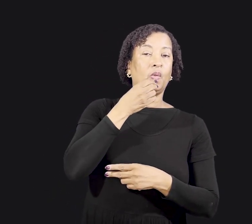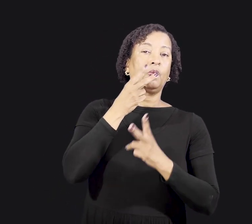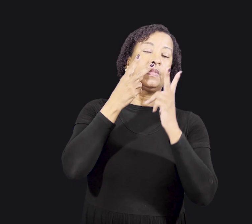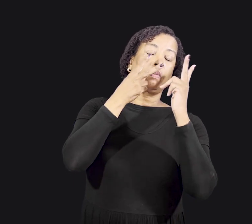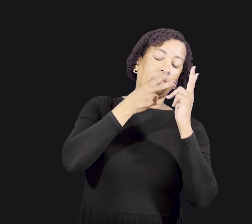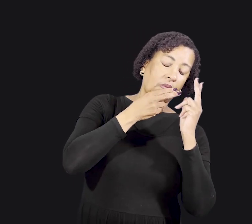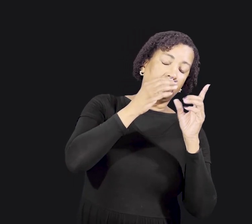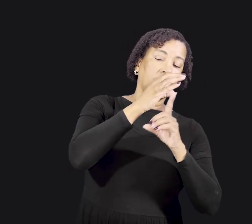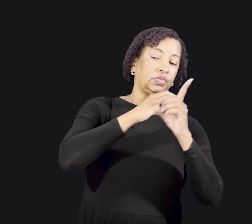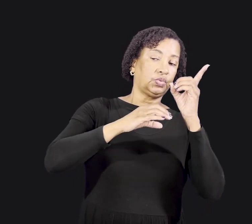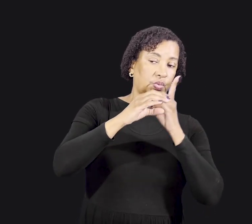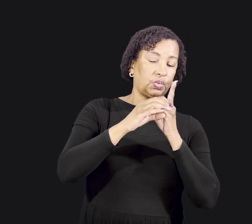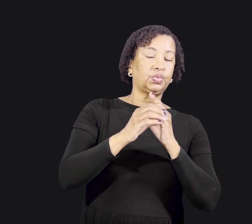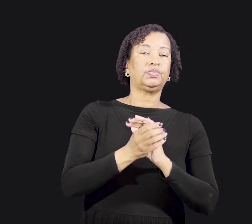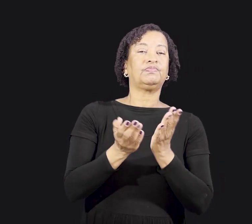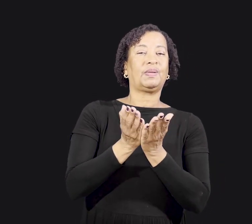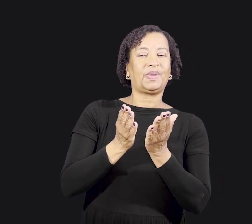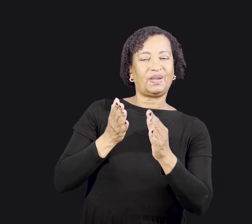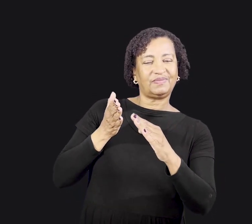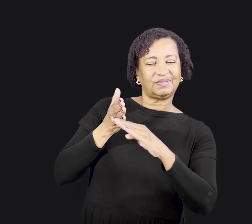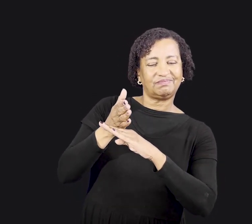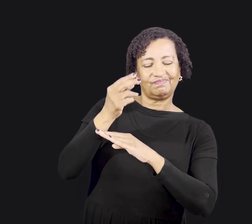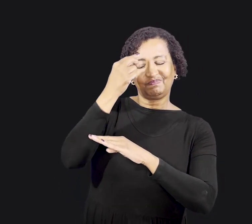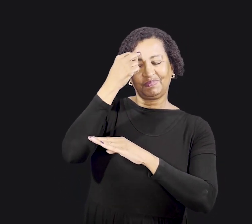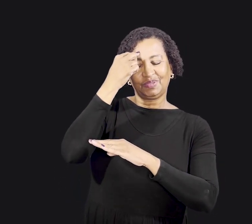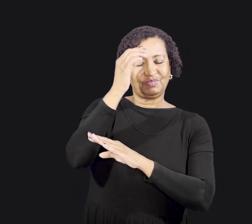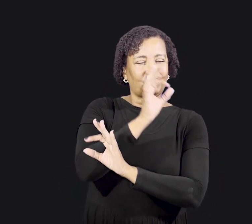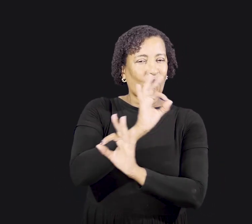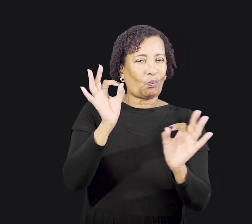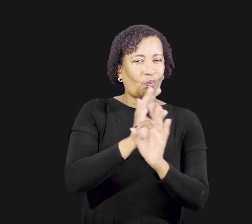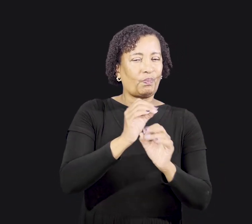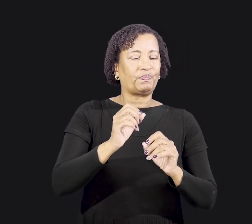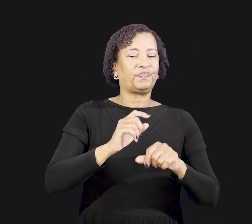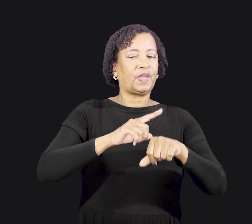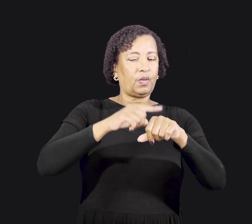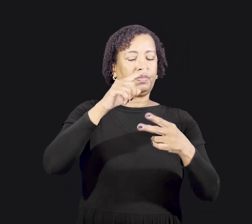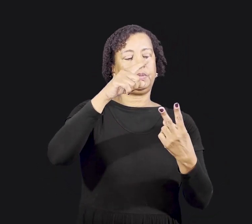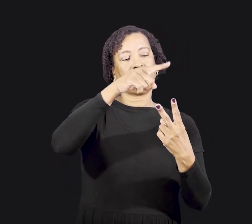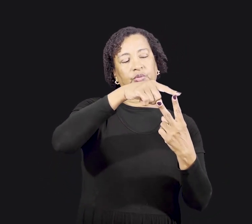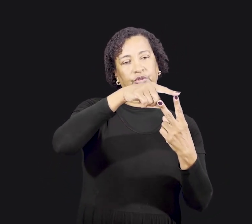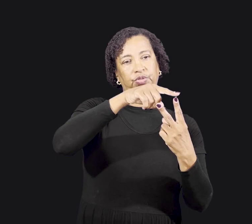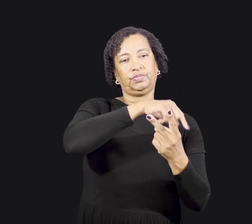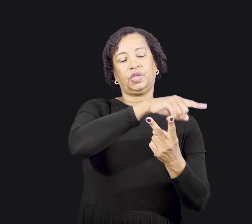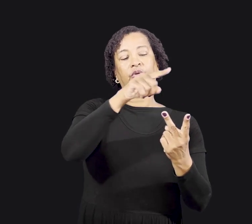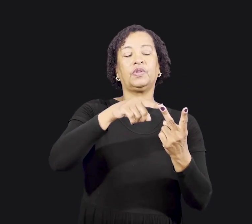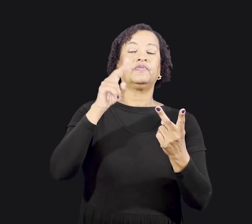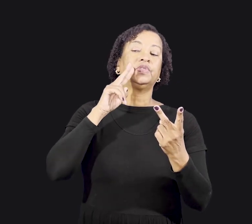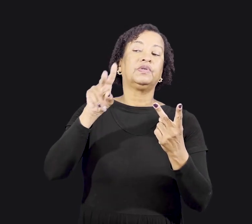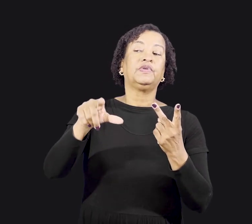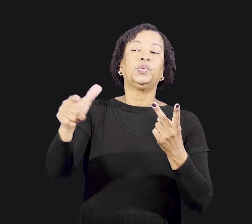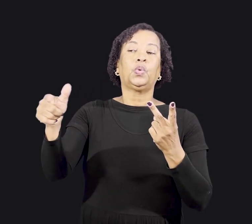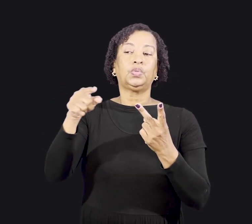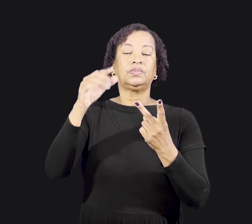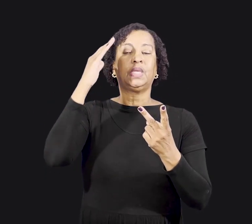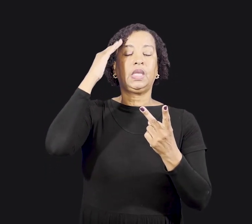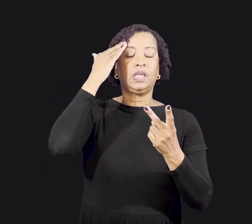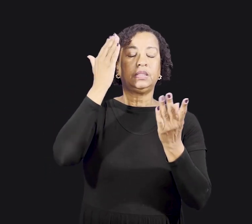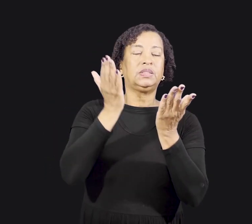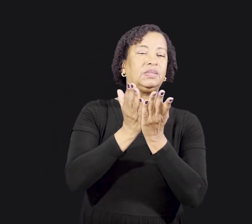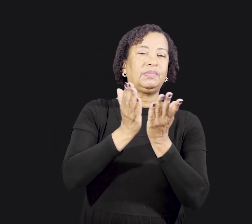dormindo no meio do culto? A palavra não penetra no pensamento dele. Ele é o primeiro tipo. Agora você está vendo aquele outro. Ele entende a palavra,